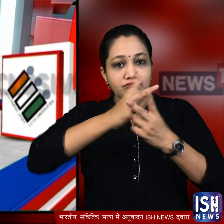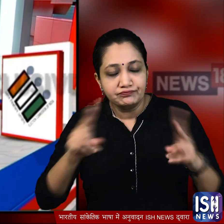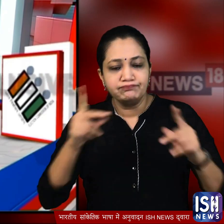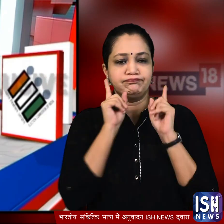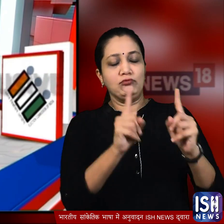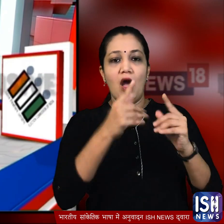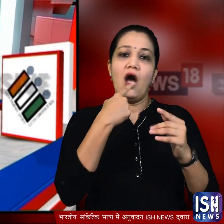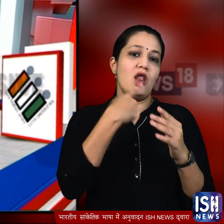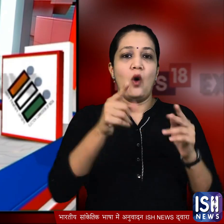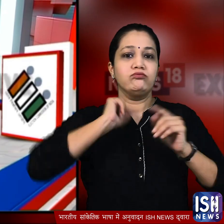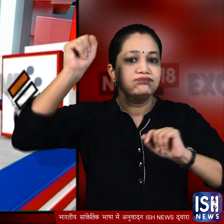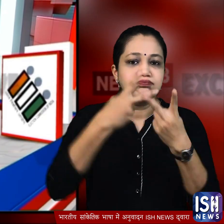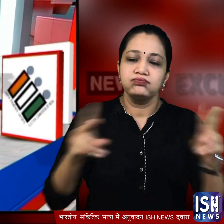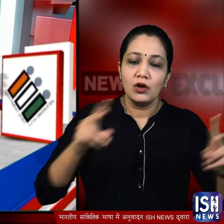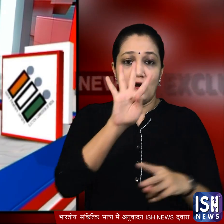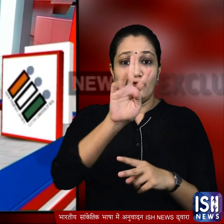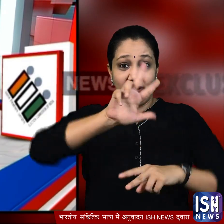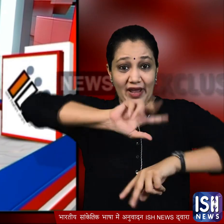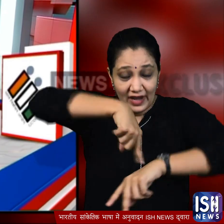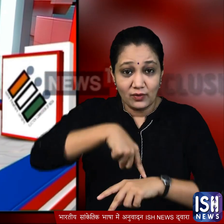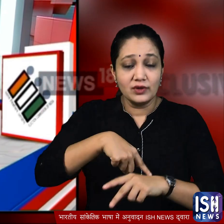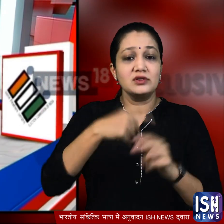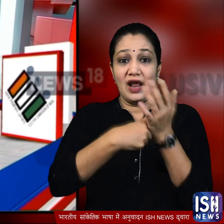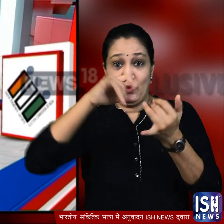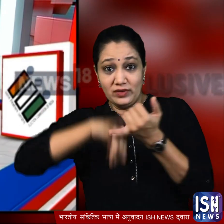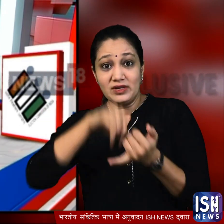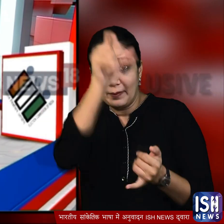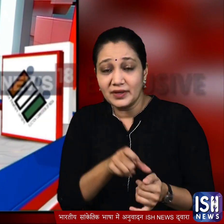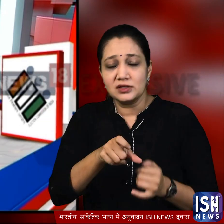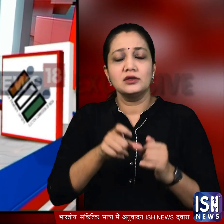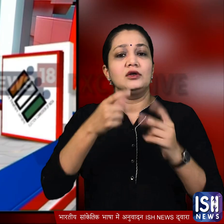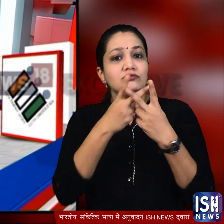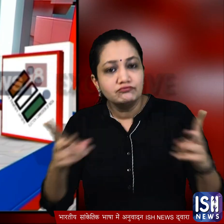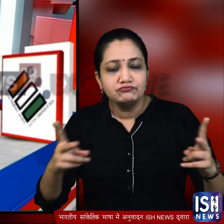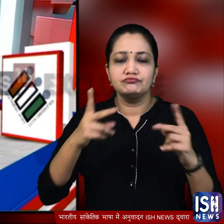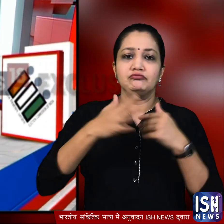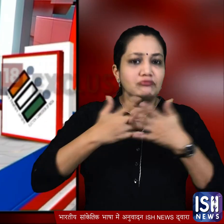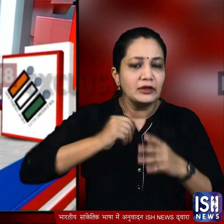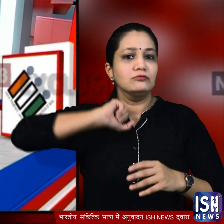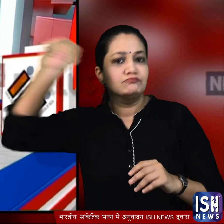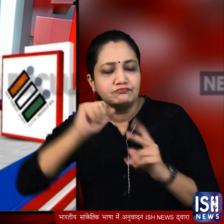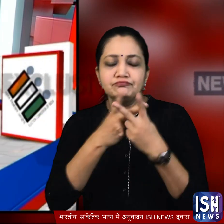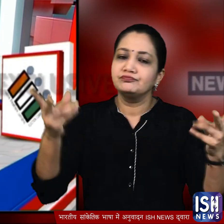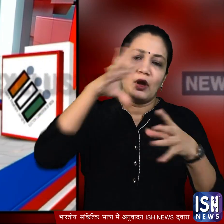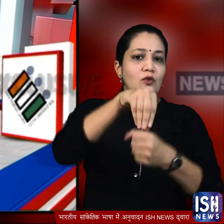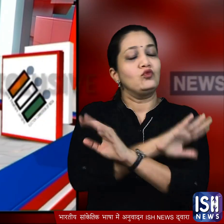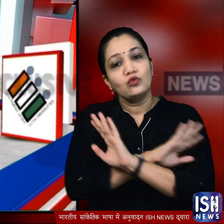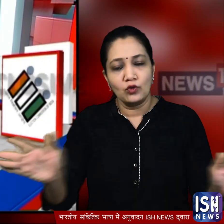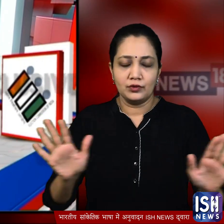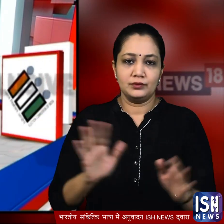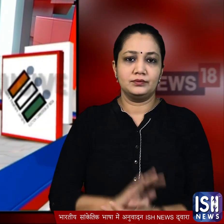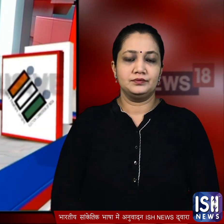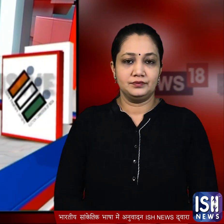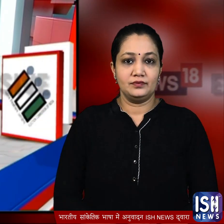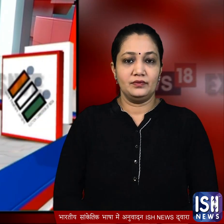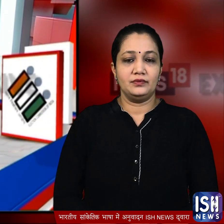लगाया। यानी राहुल सिन्हा 48 घंटे तक किसी तरह के चुनाव प्रचार में शामिल नहीं हो सकेंगे। जबकि चुनाव आयोग ने बंगाल बीजेपी